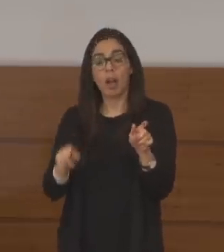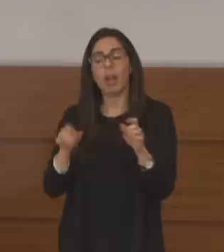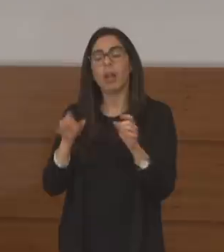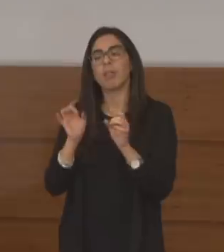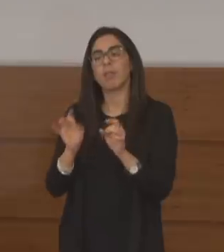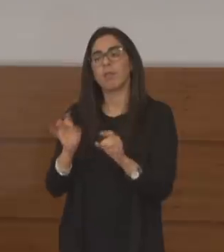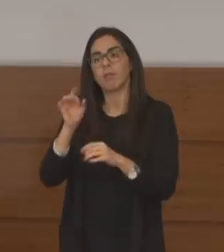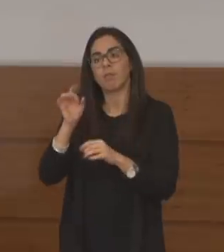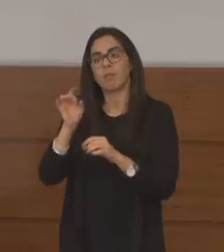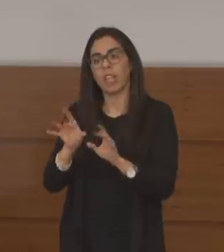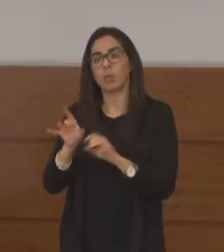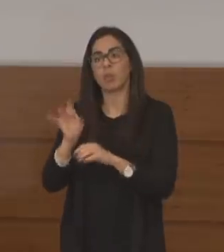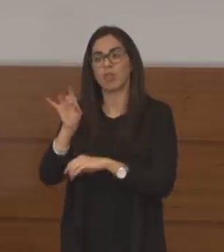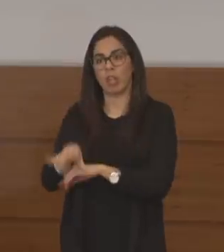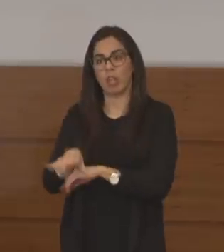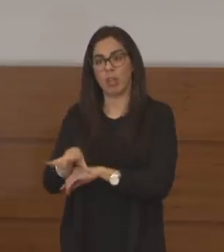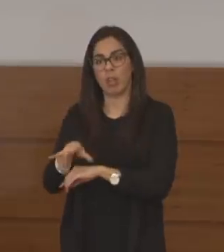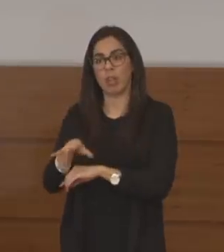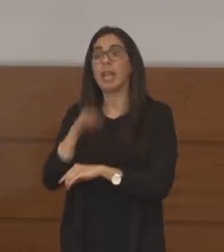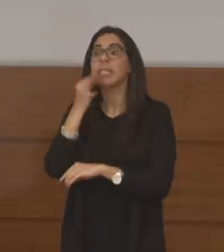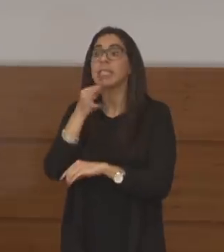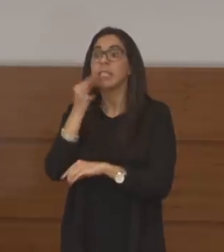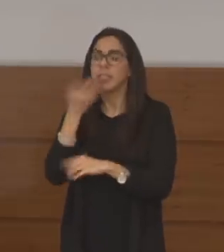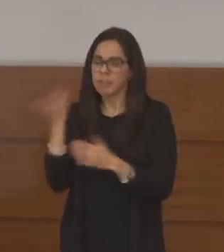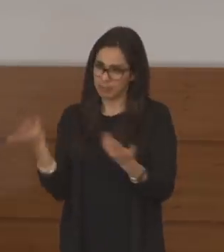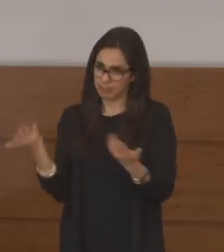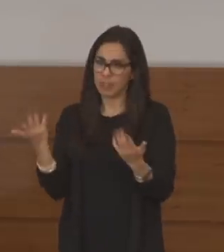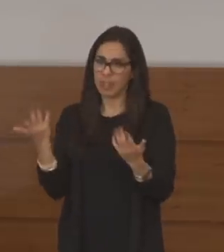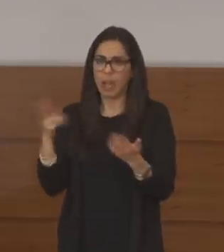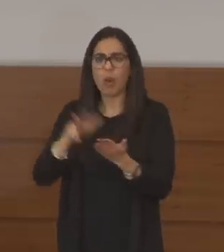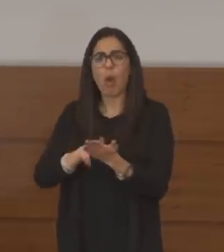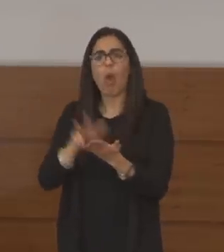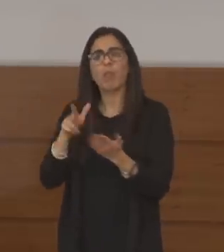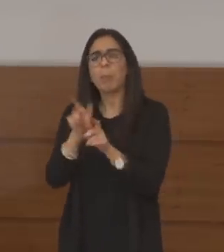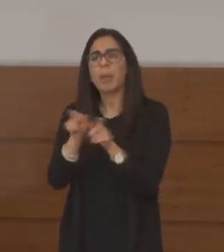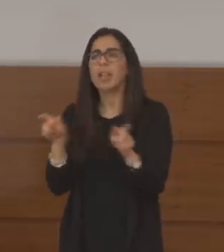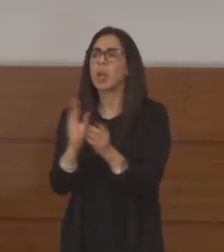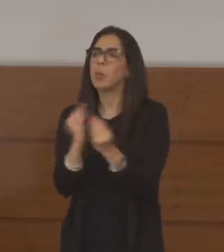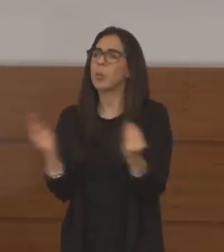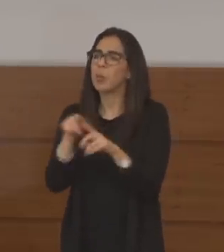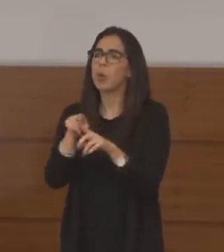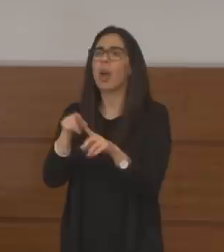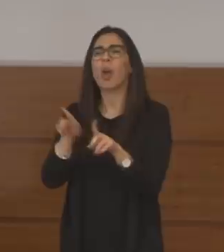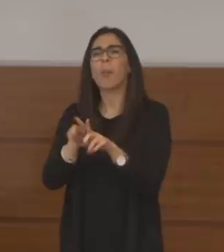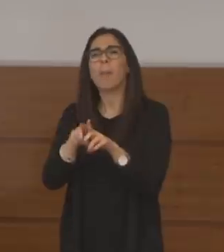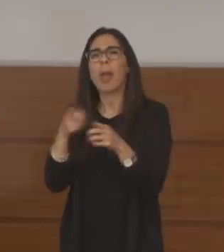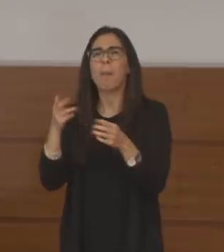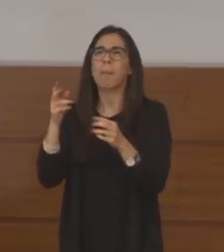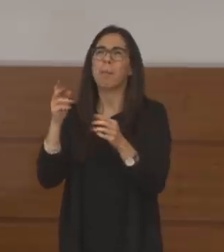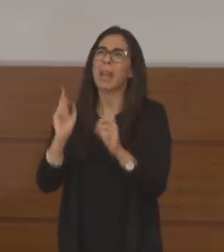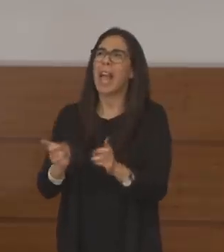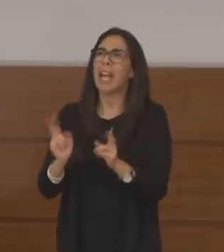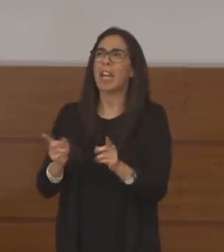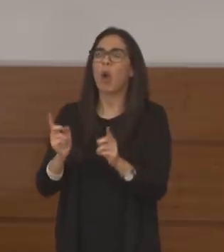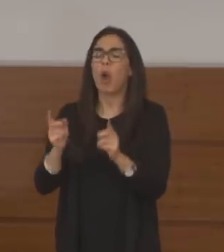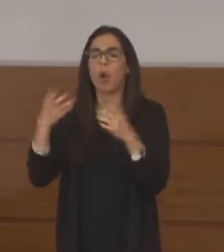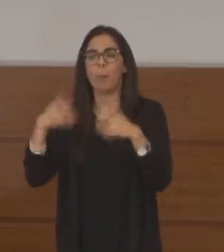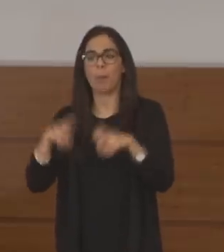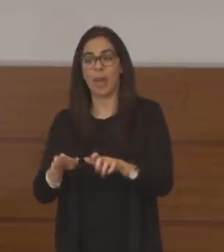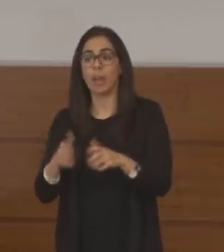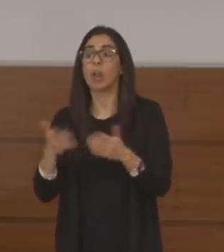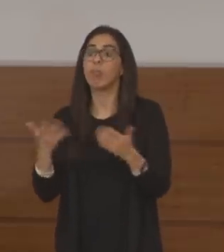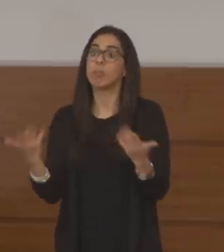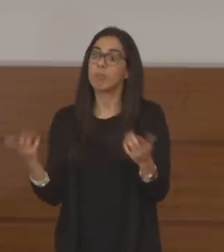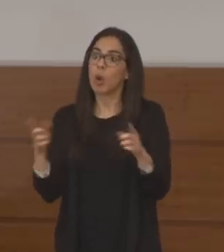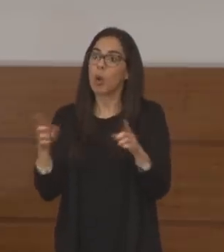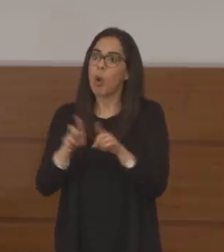il che conferma che queste fasce di età sono meno suscettibili rispetto a quelle più anziane ma allo stesso tempo conferma anche